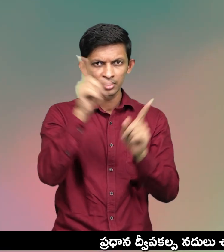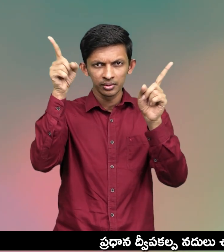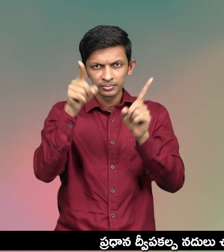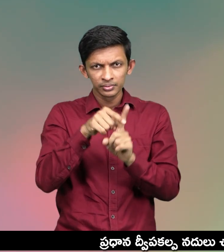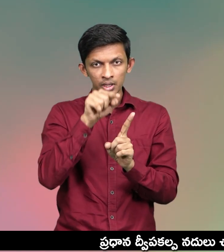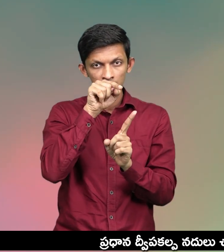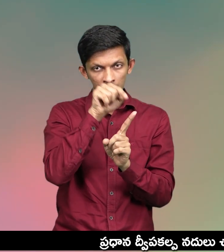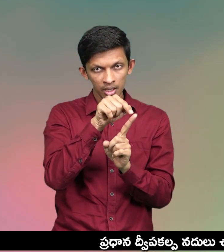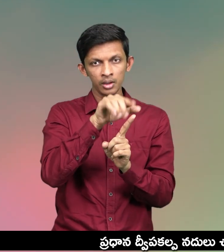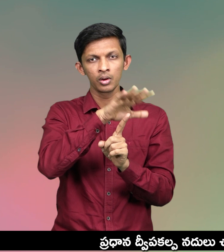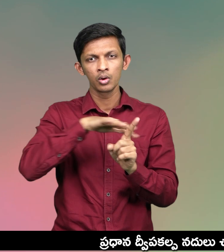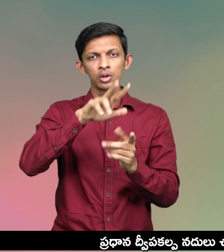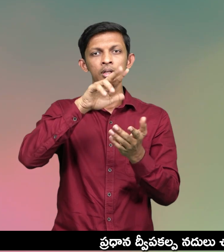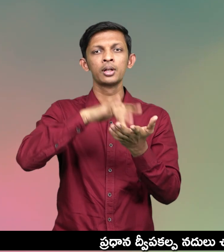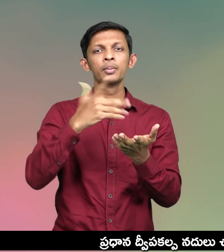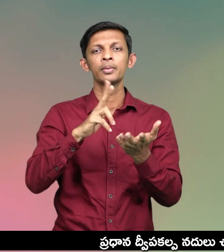నర్మదా మరియు తపతీ తప్ప